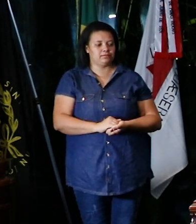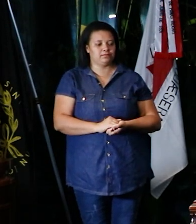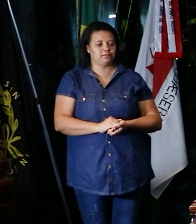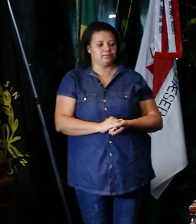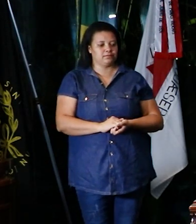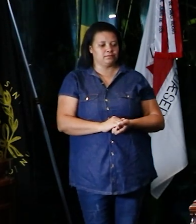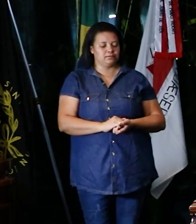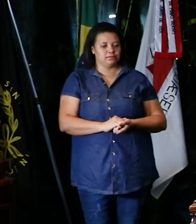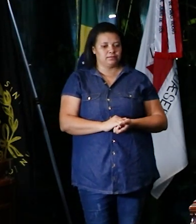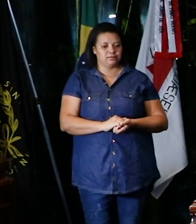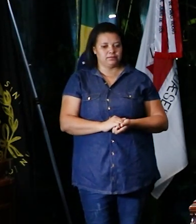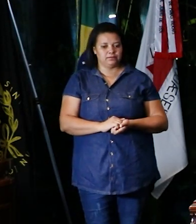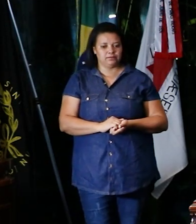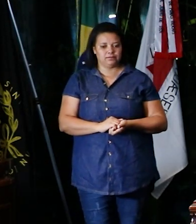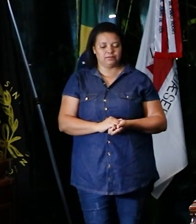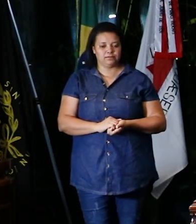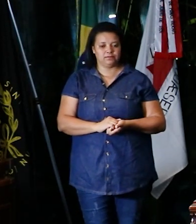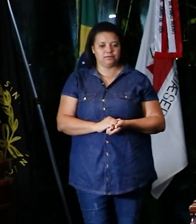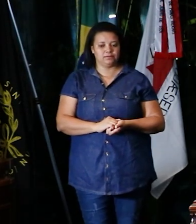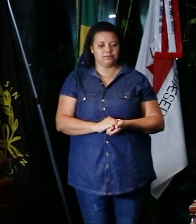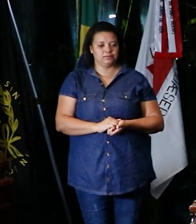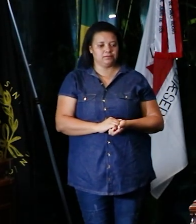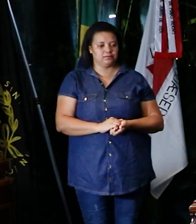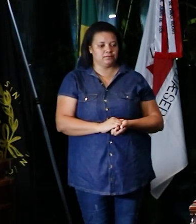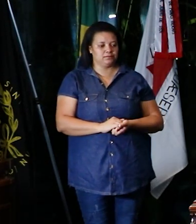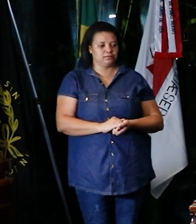No caso de Drummond,